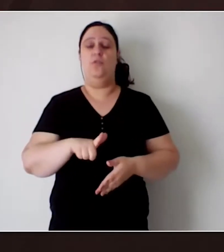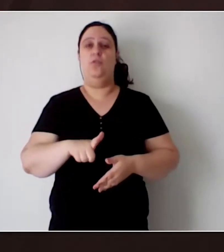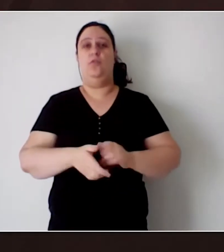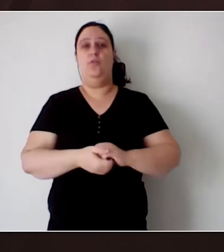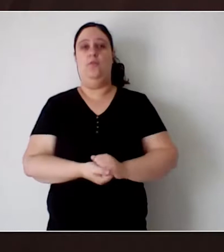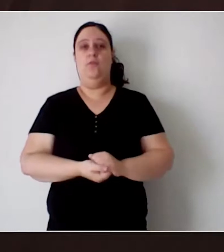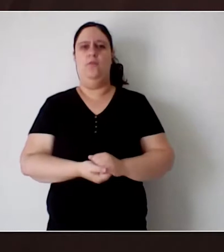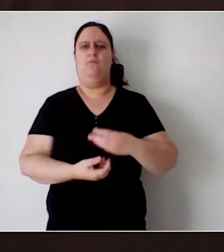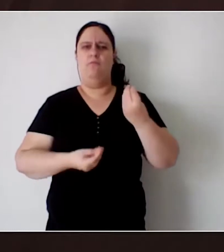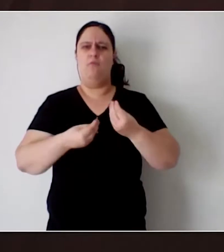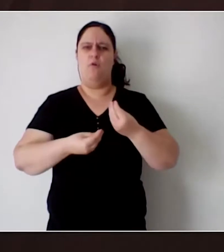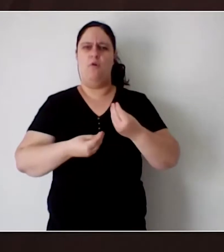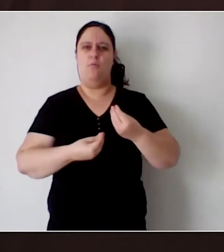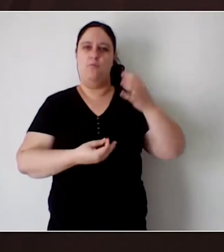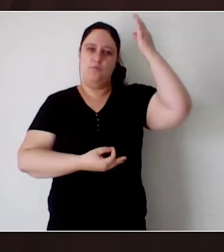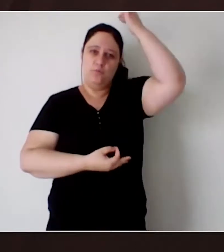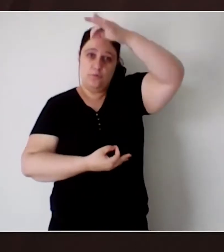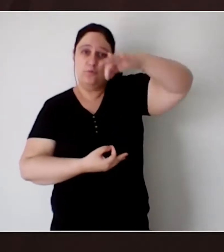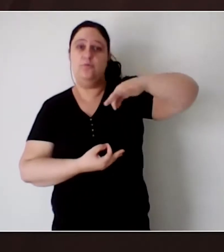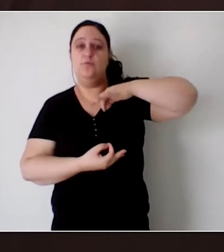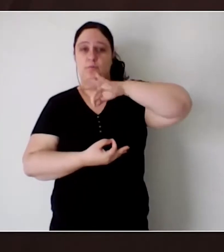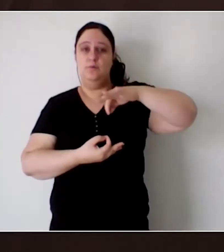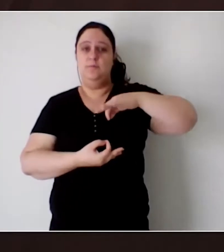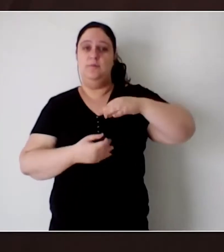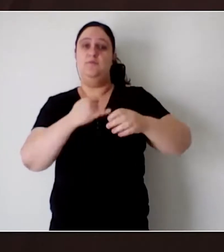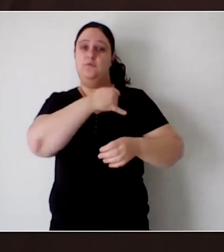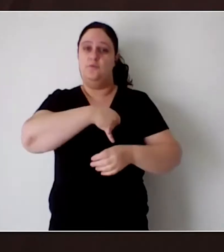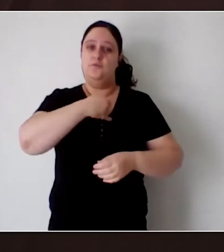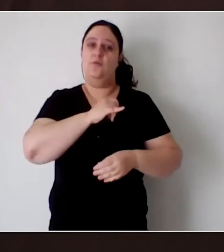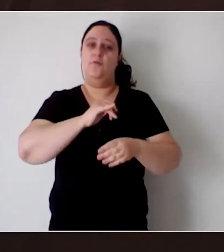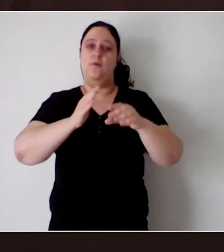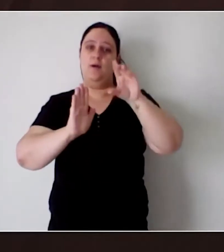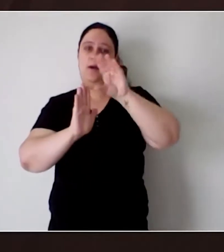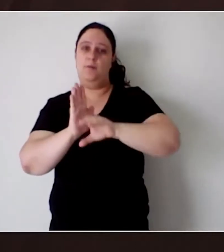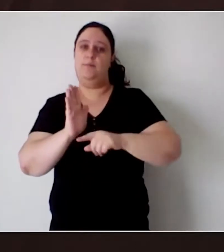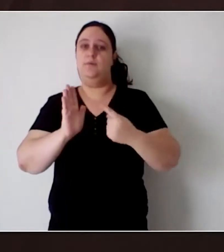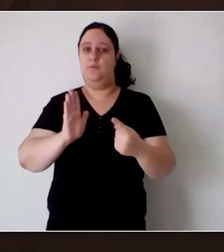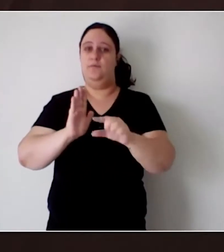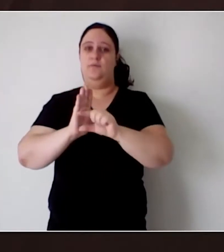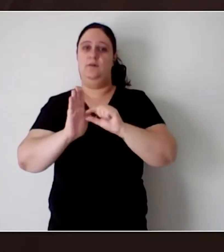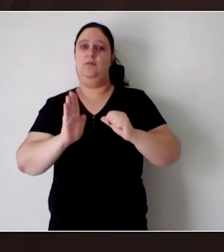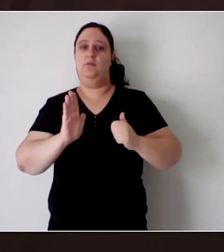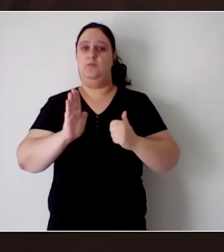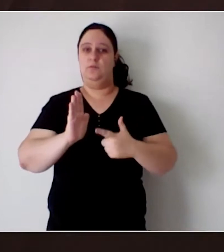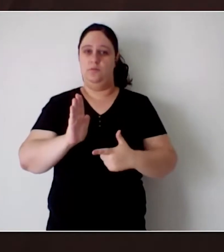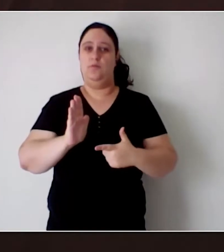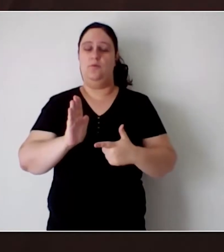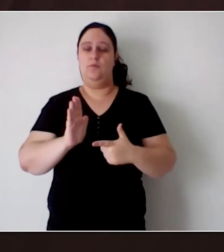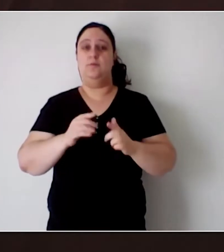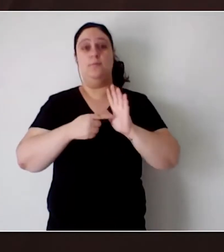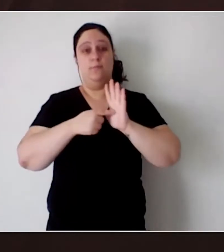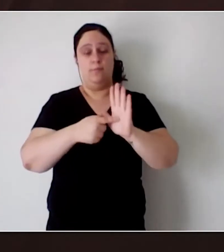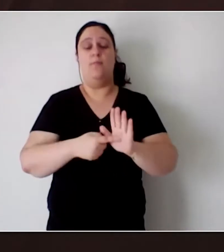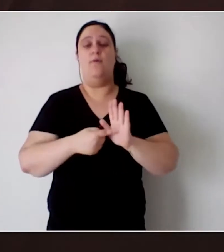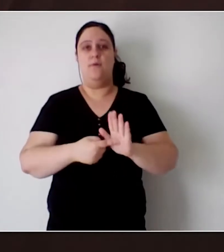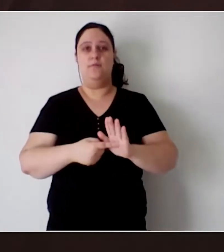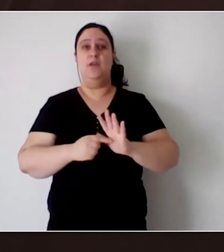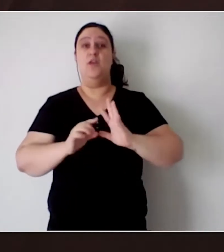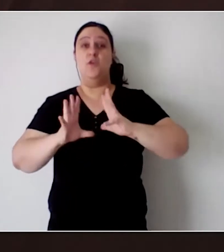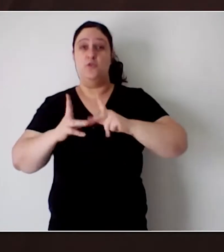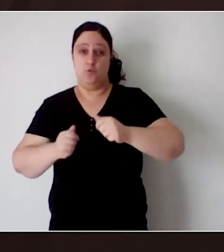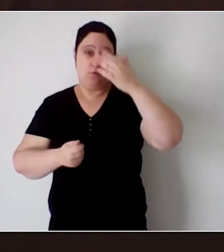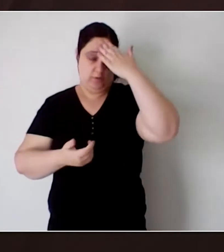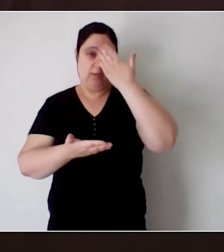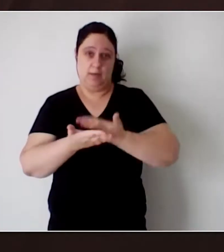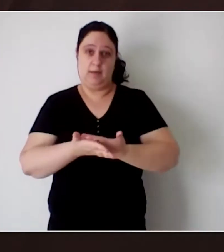1, versículo 12, fala: a todos quantos o receberam, Deus deu-lhes o poder de serem feitos filhos de